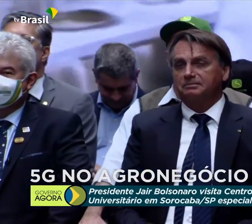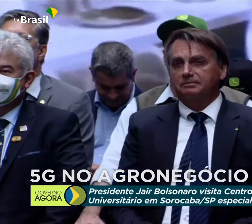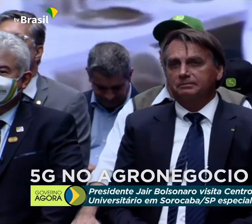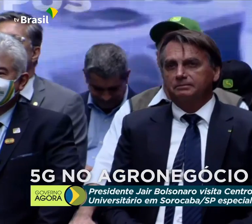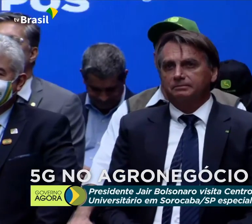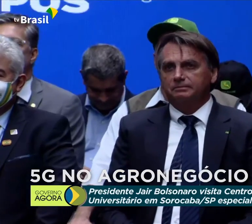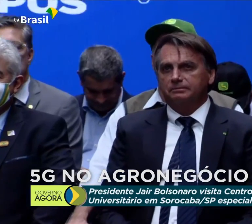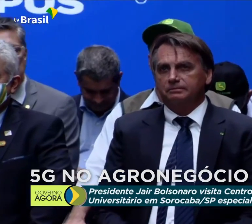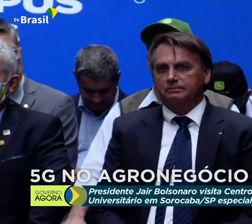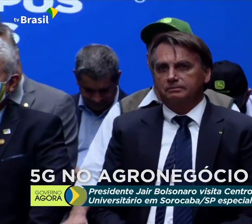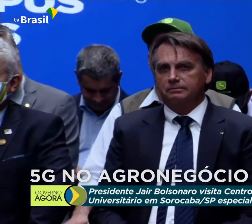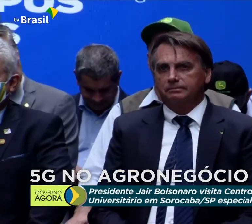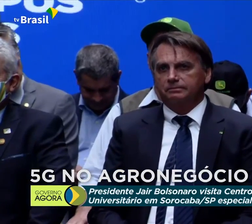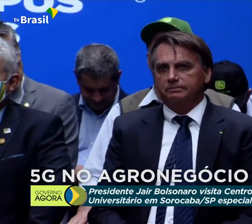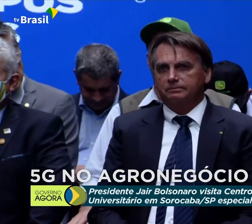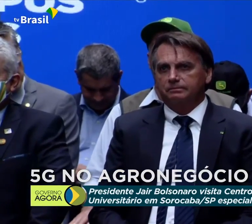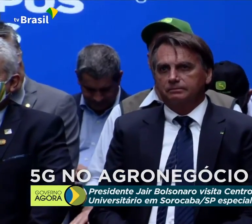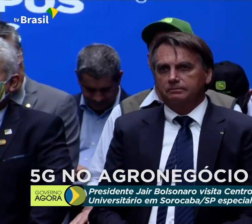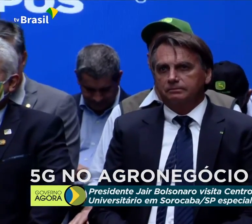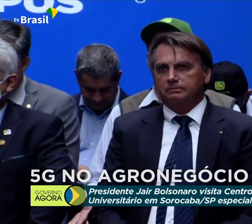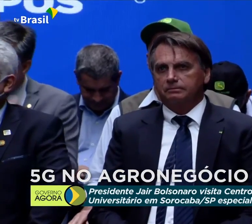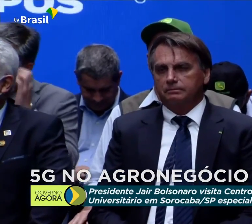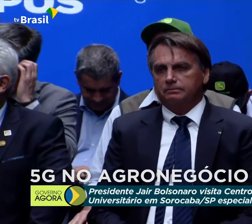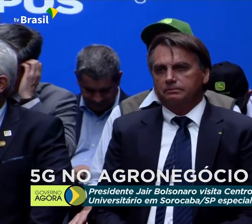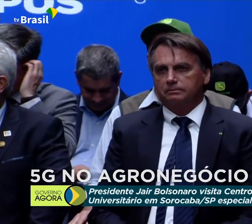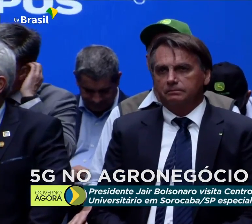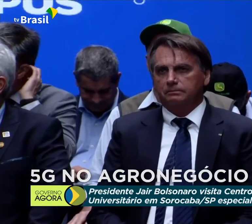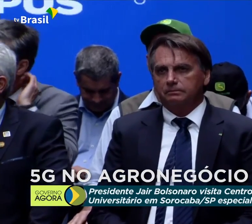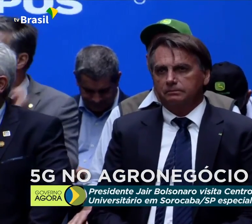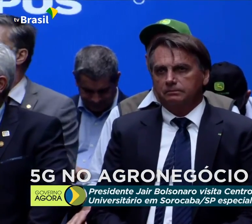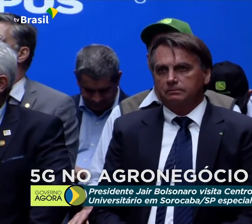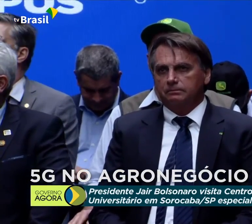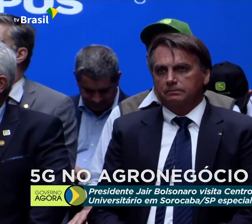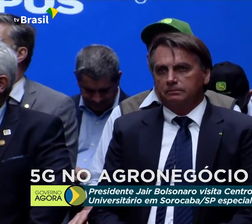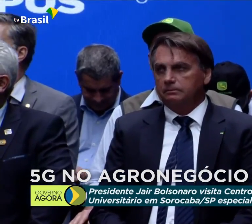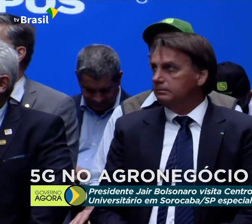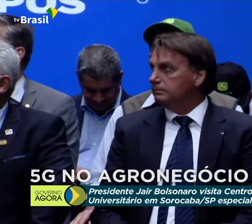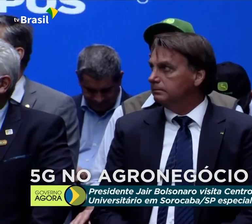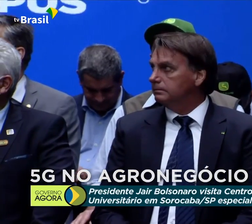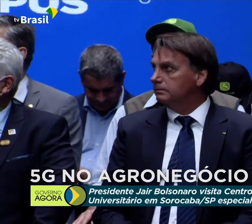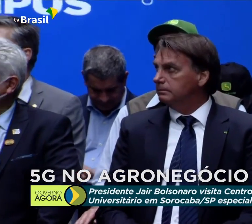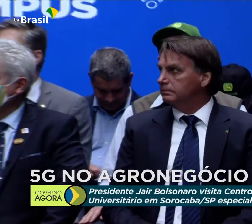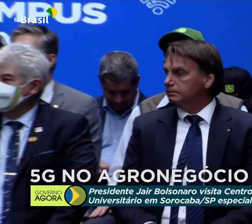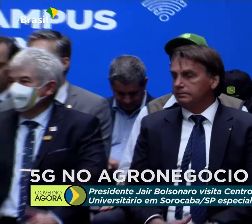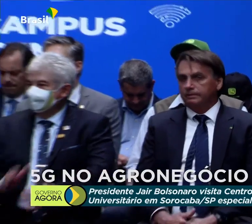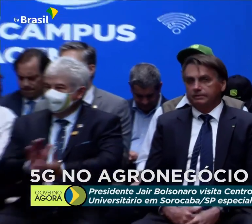A seguir, ouviremos o prefeito de Sorocaba, Rodrigo Manga.